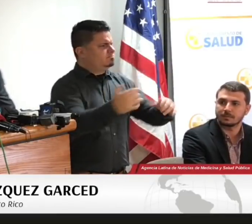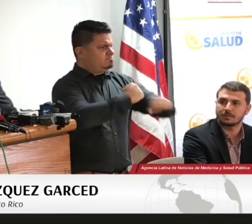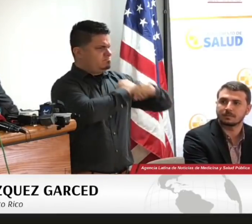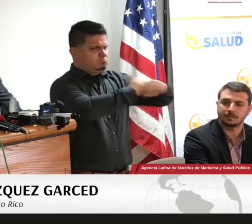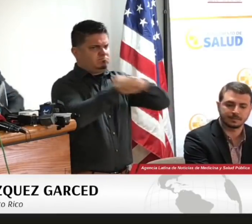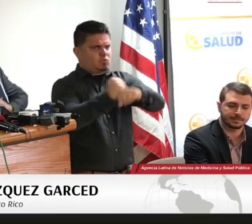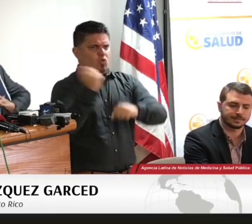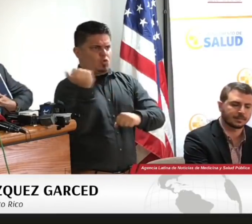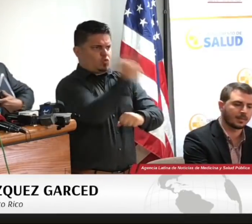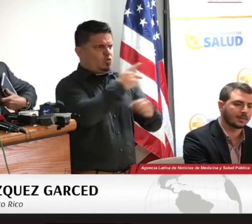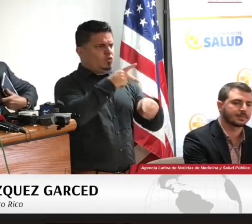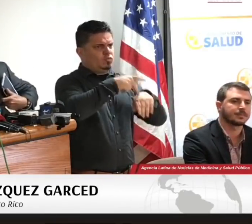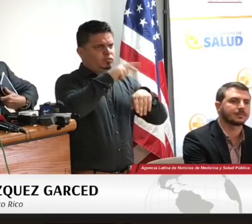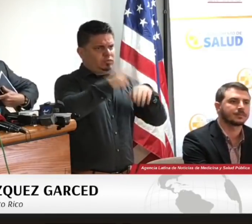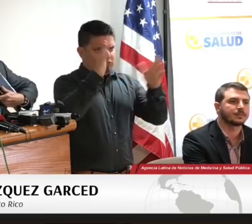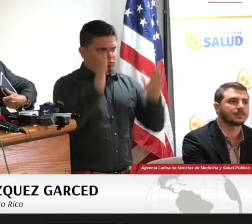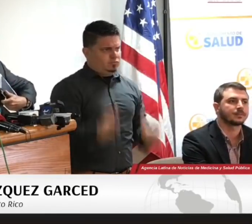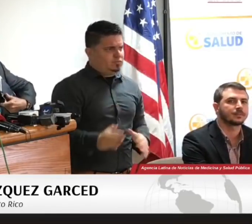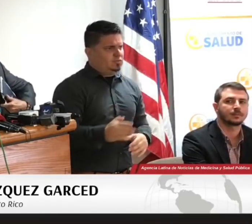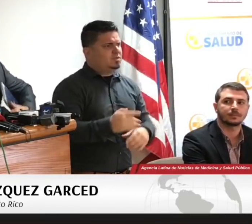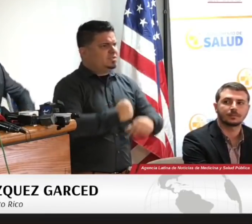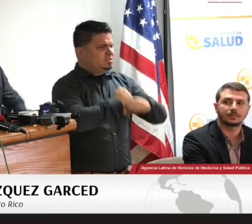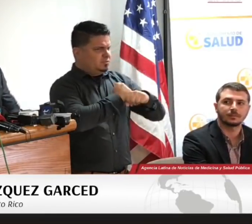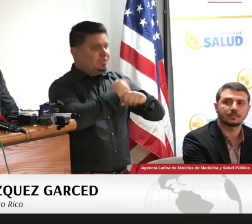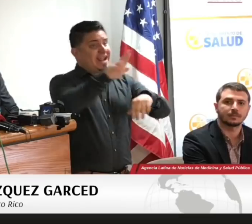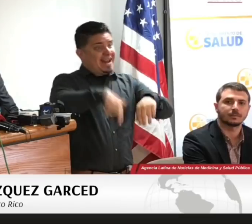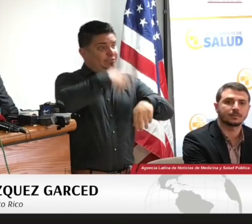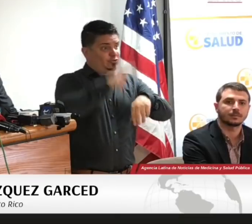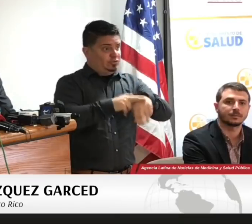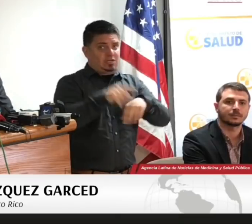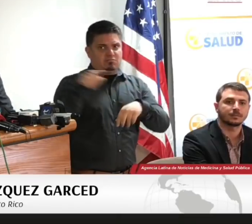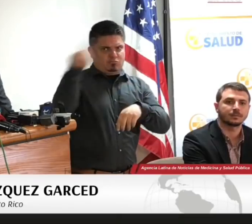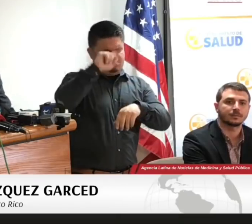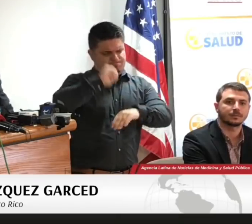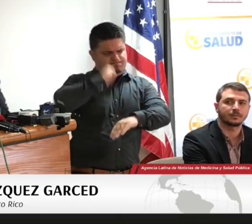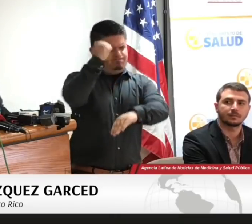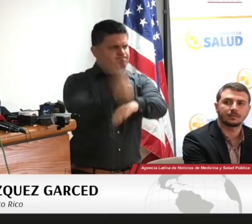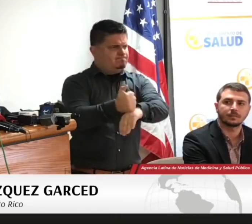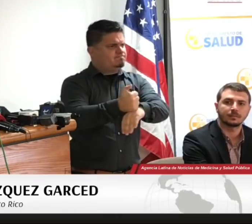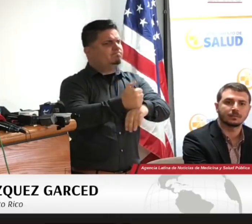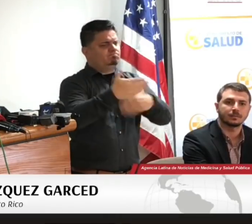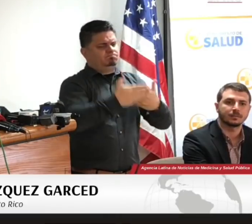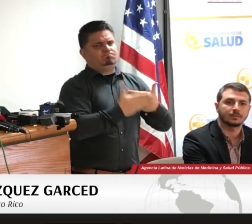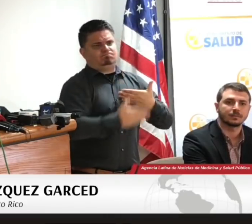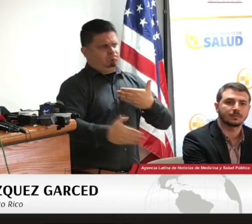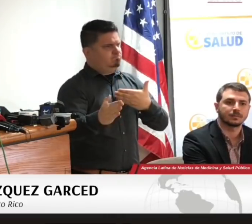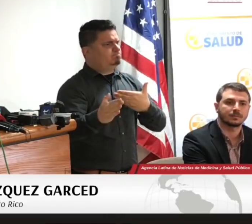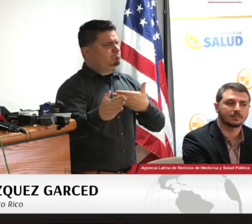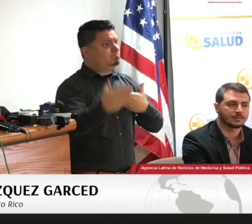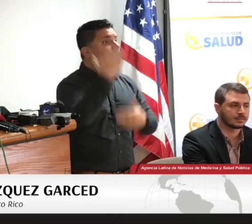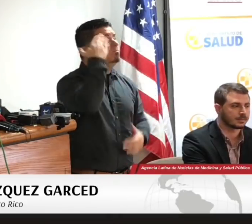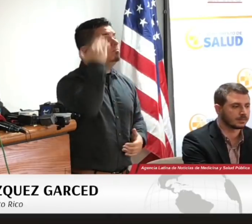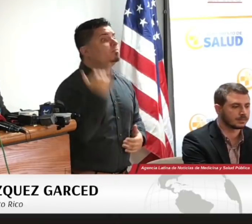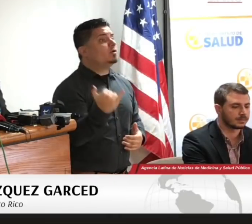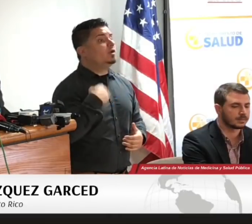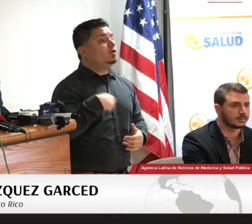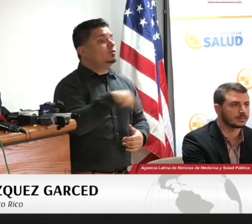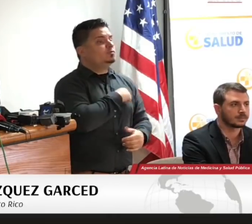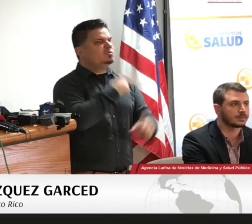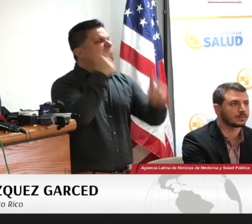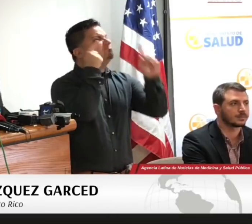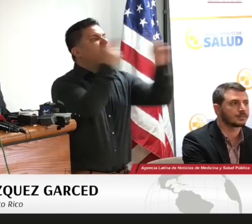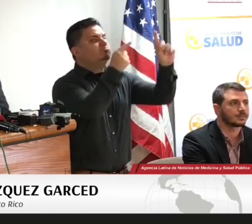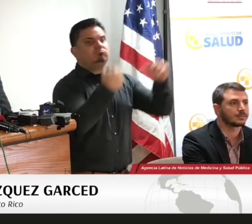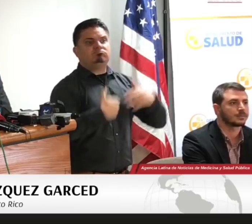ciudadanos. La Guardia Nacional será activada porque es nuestro interés. Como